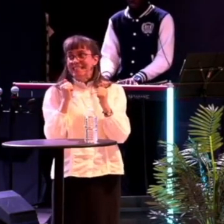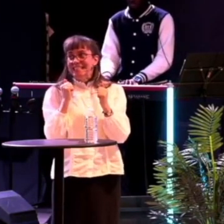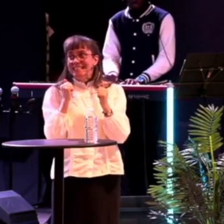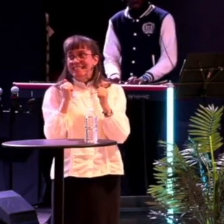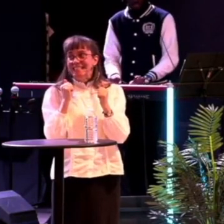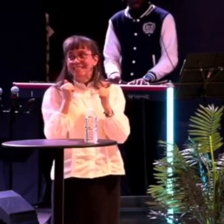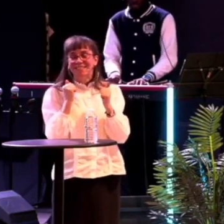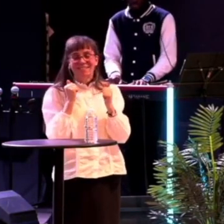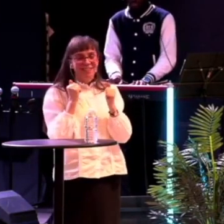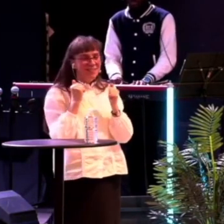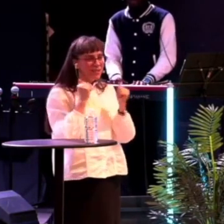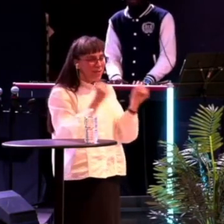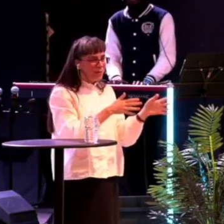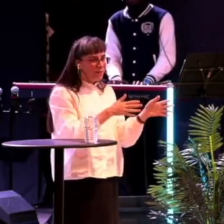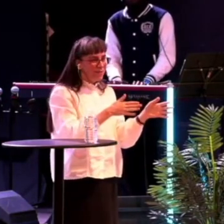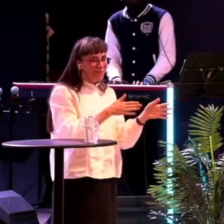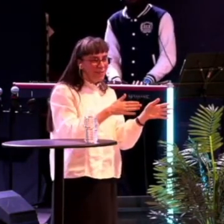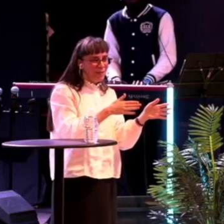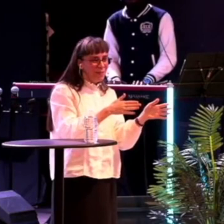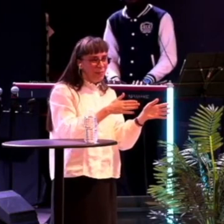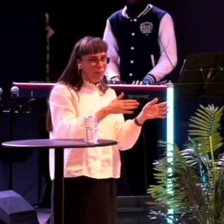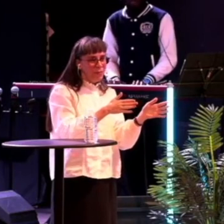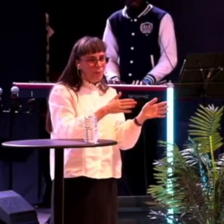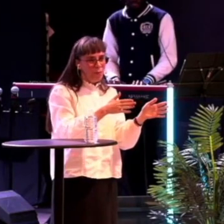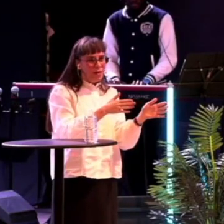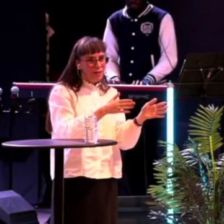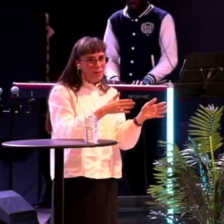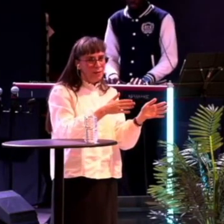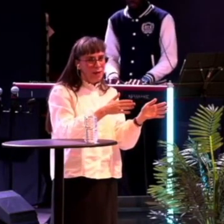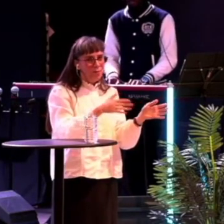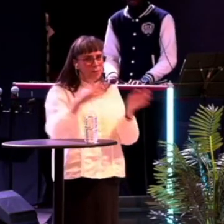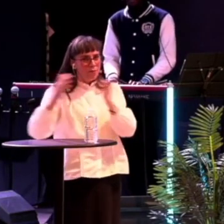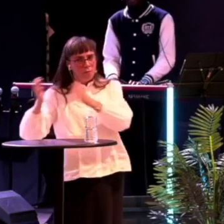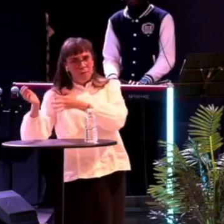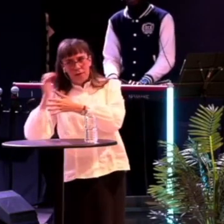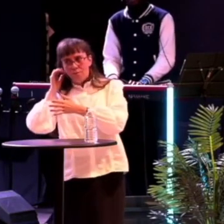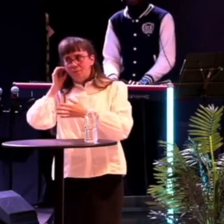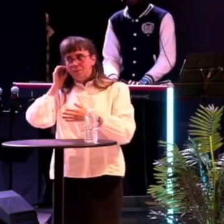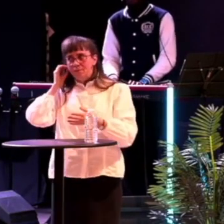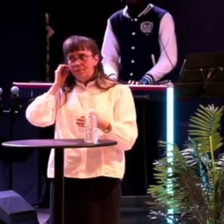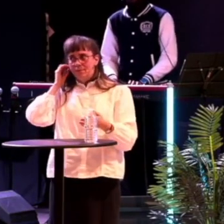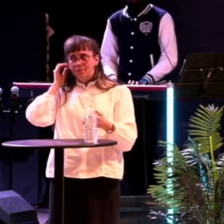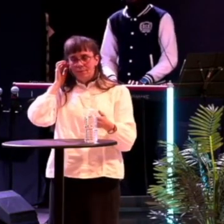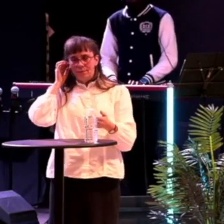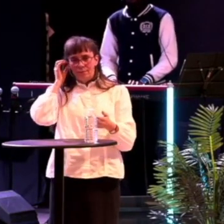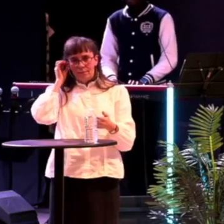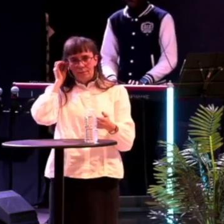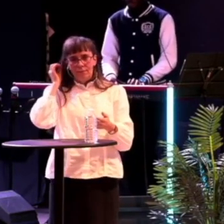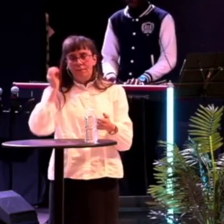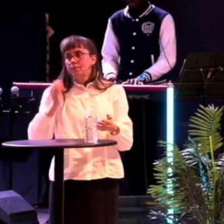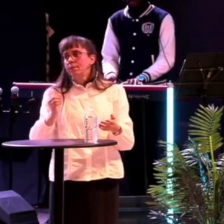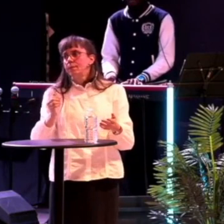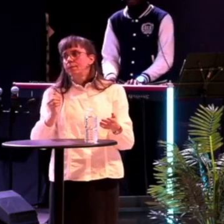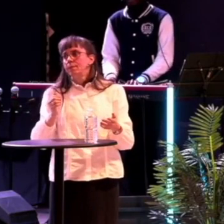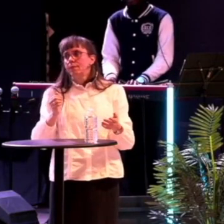Donc juste après les noces de l'agneau et avant l'instauration du millénium, on appelle millénium, le terme n'est pas dans la Bible, mais c'est quand même